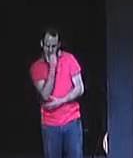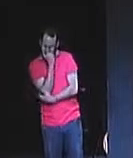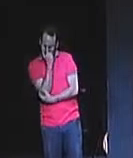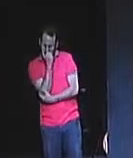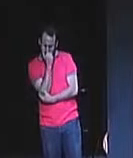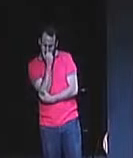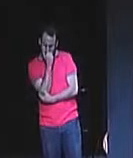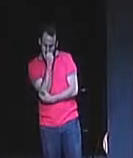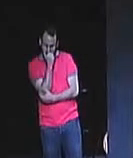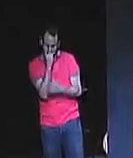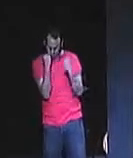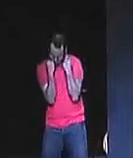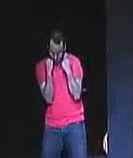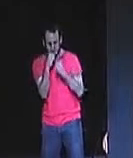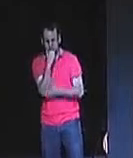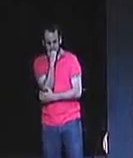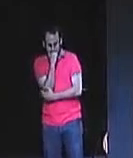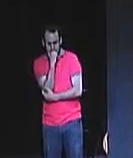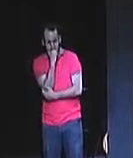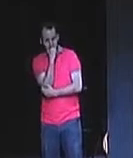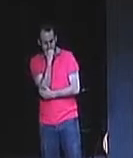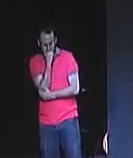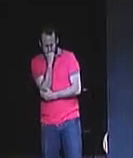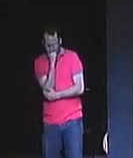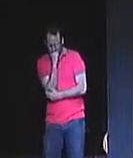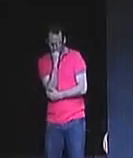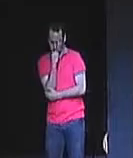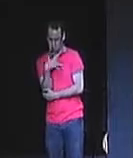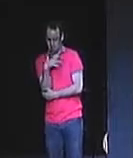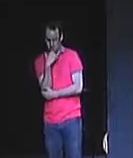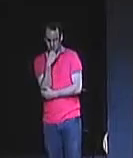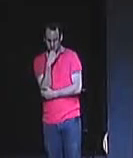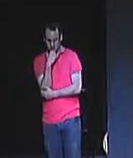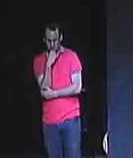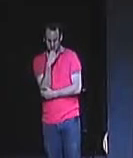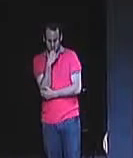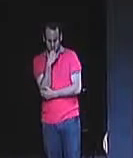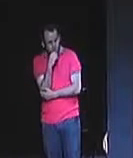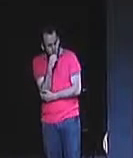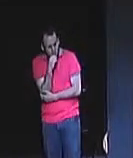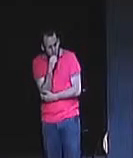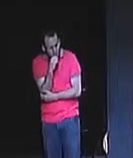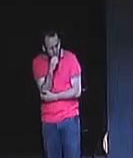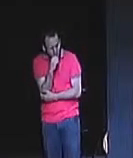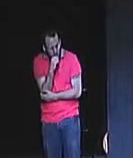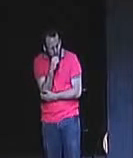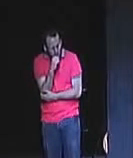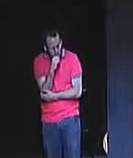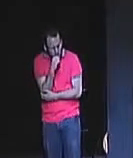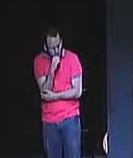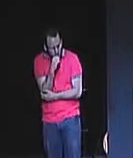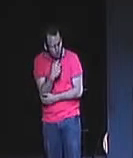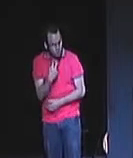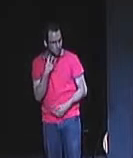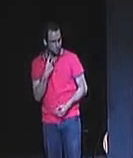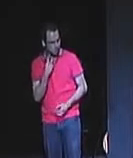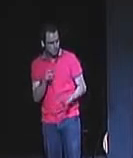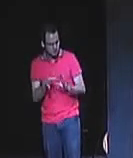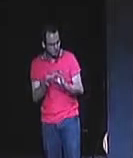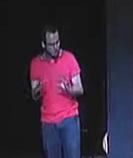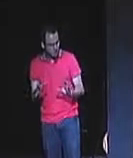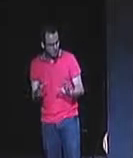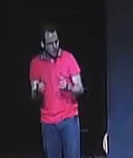cada golpe tem uma defesa e o que me chamou a atenção foi assim olha eu nunca posso permitir para o meu adversário